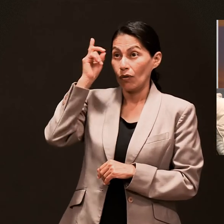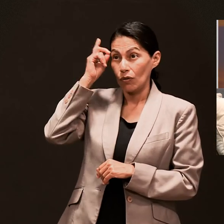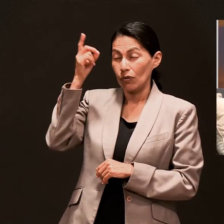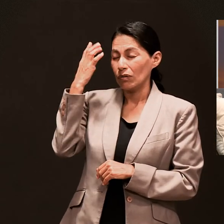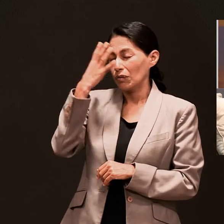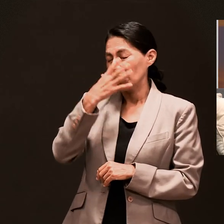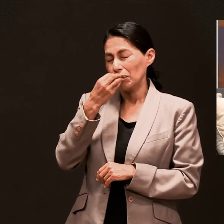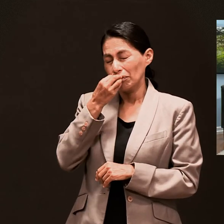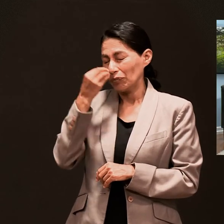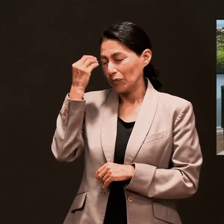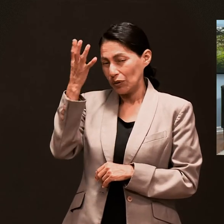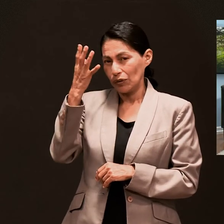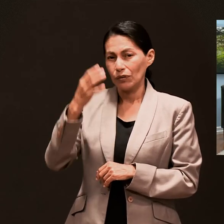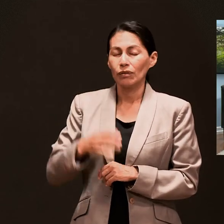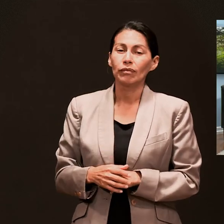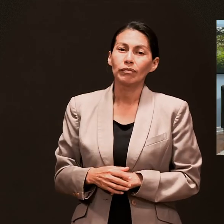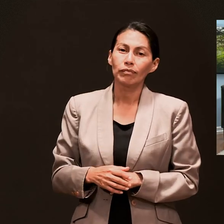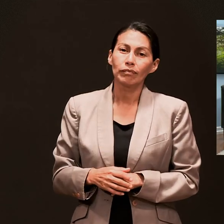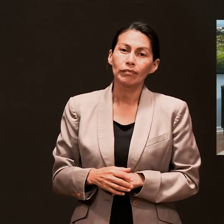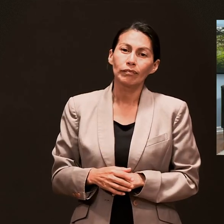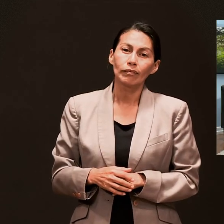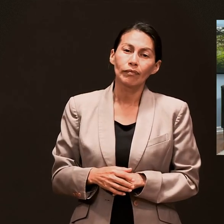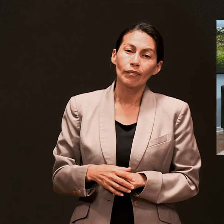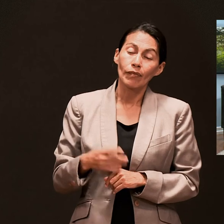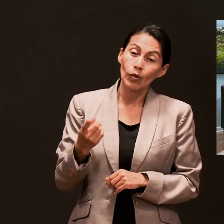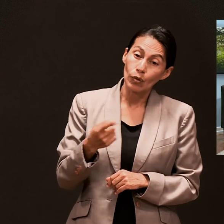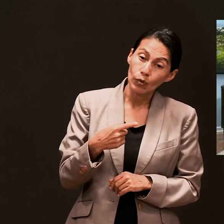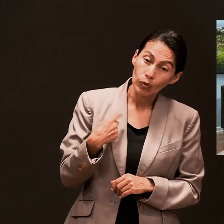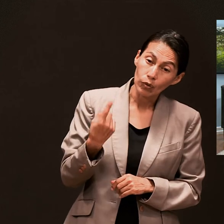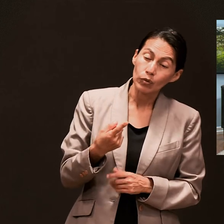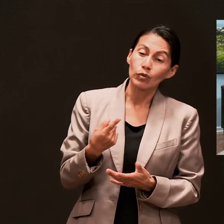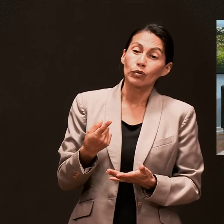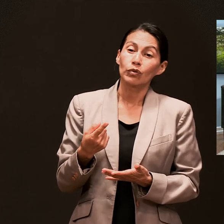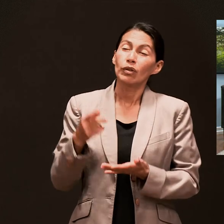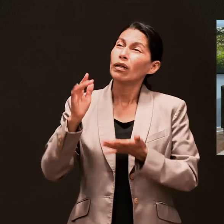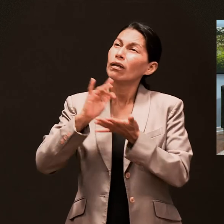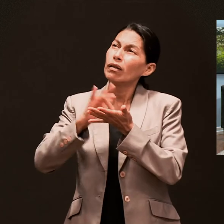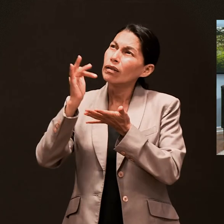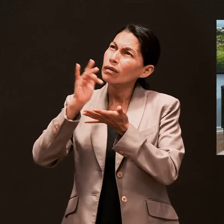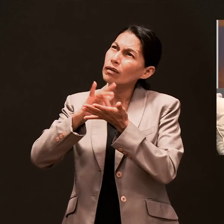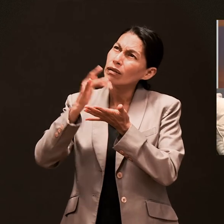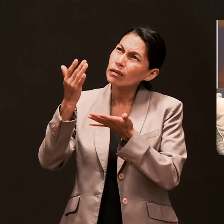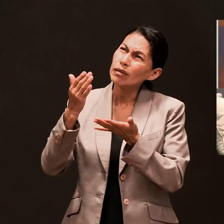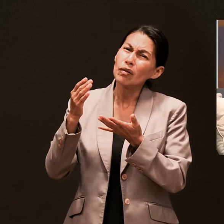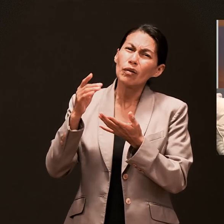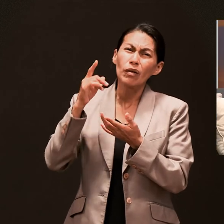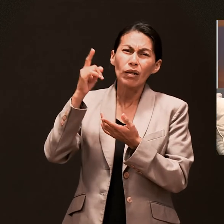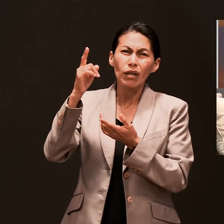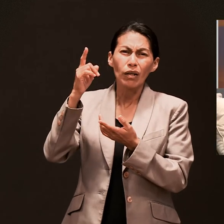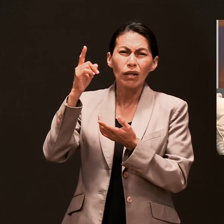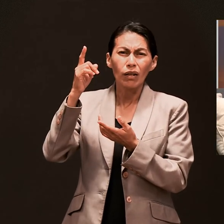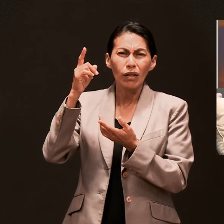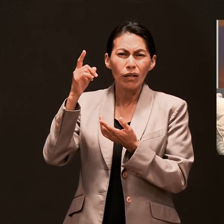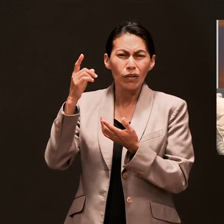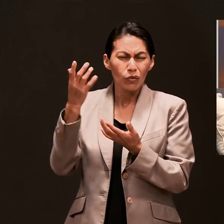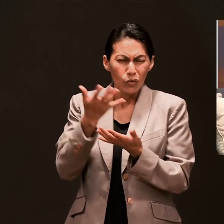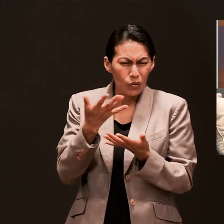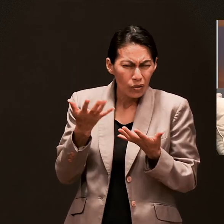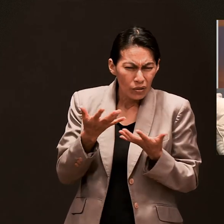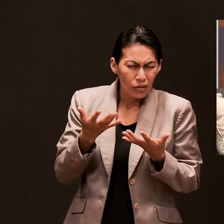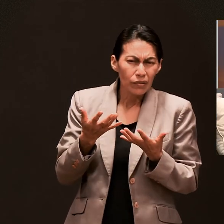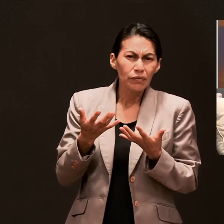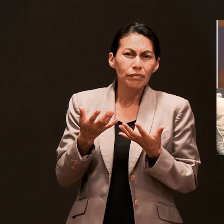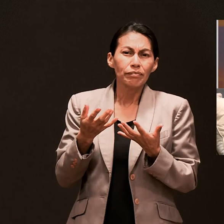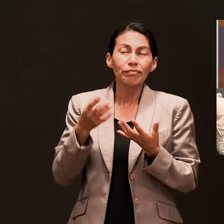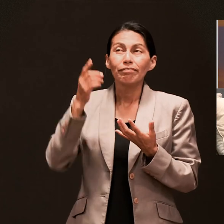muchos pero Dios es maravilloso y si nosotros estamos constantemente Agradeciendo a él